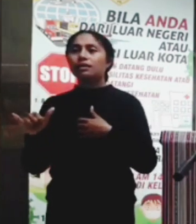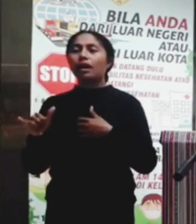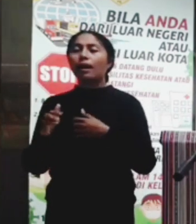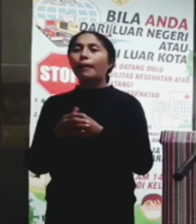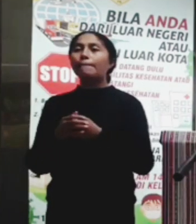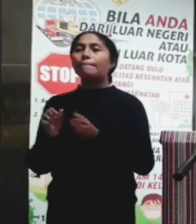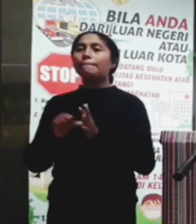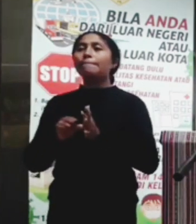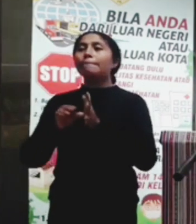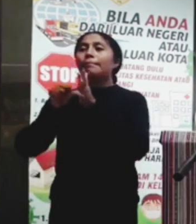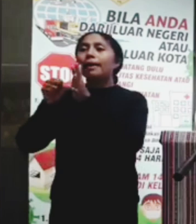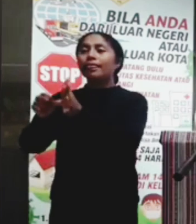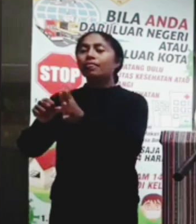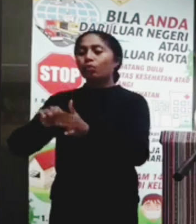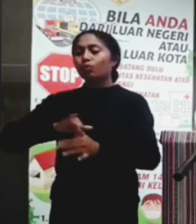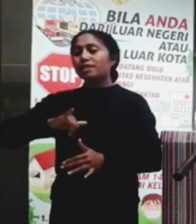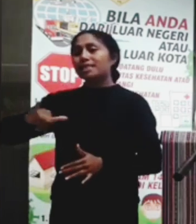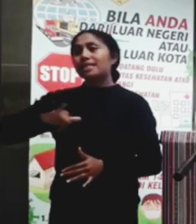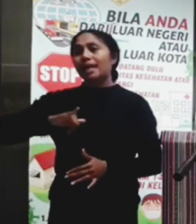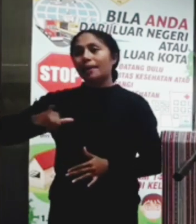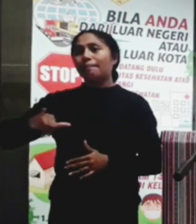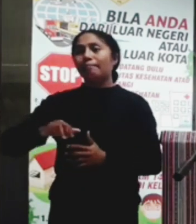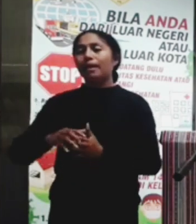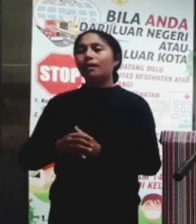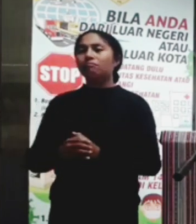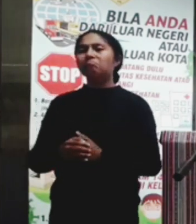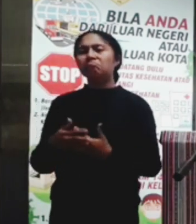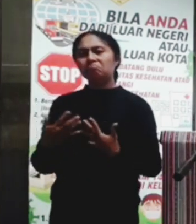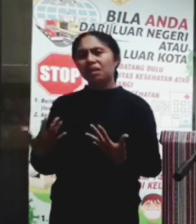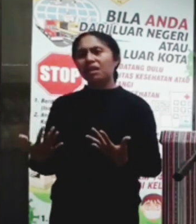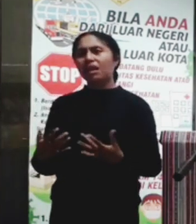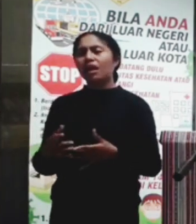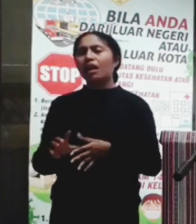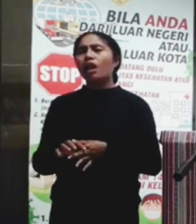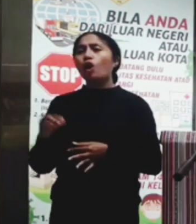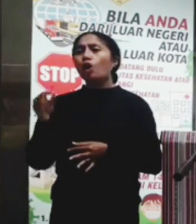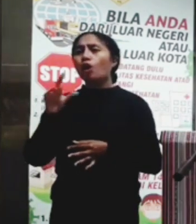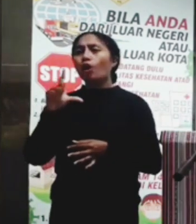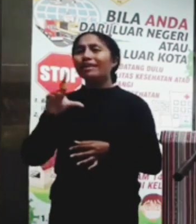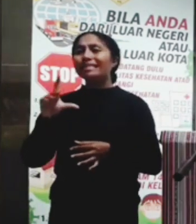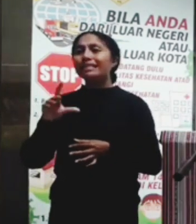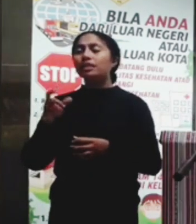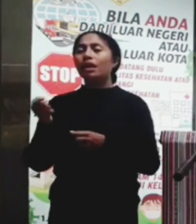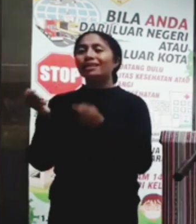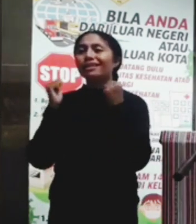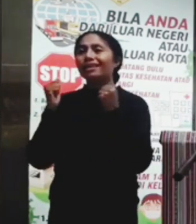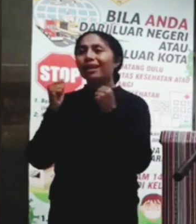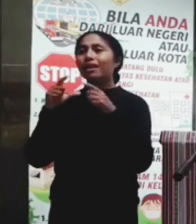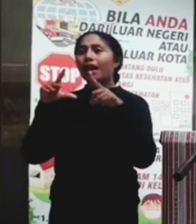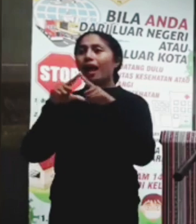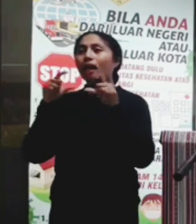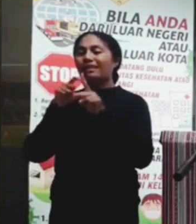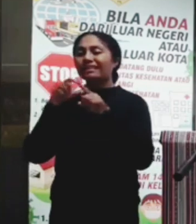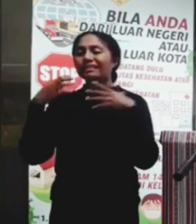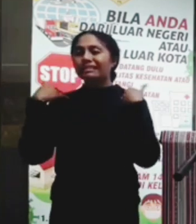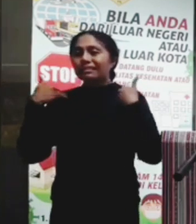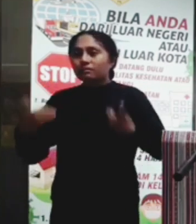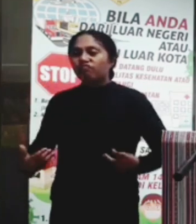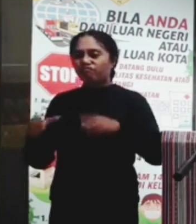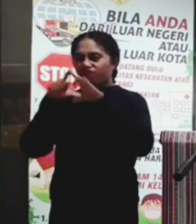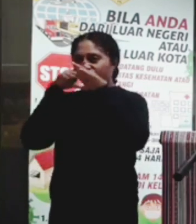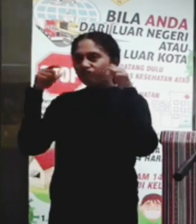membantu sesama Hai baik Nugini kesehatan alat pelindung diri